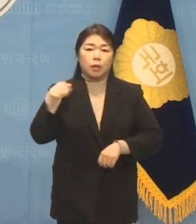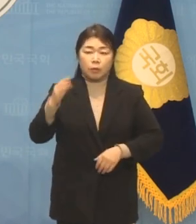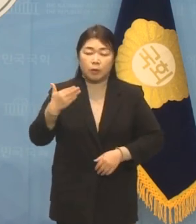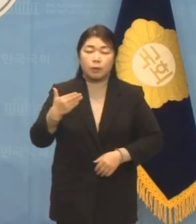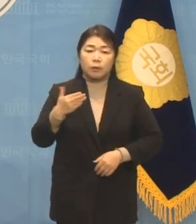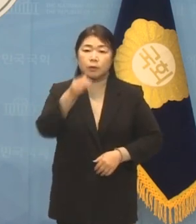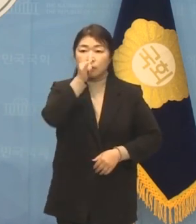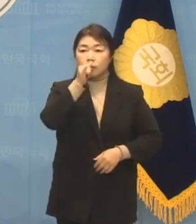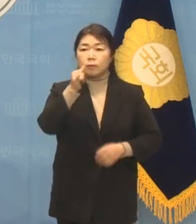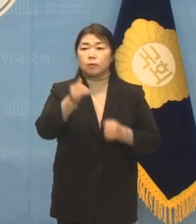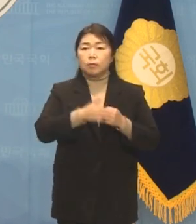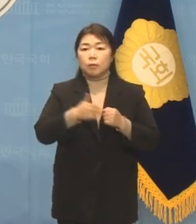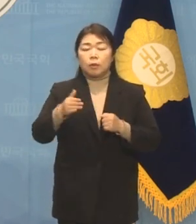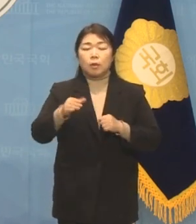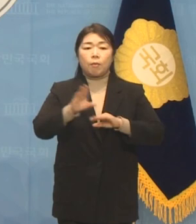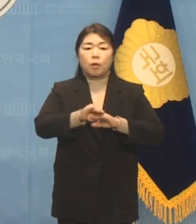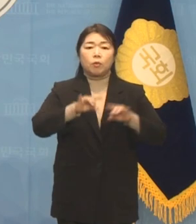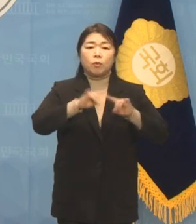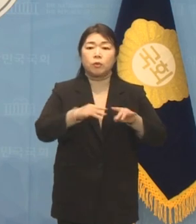있습니다. 그리고